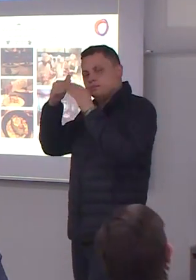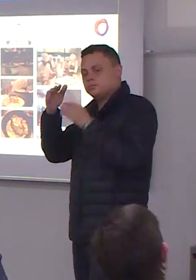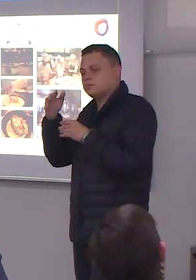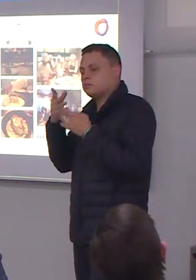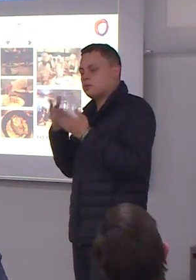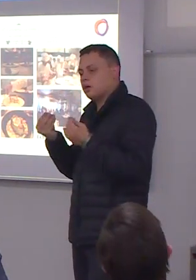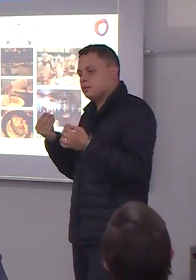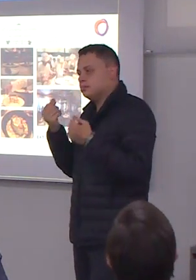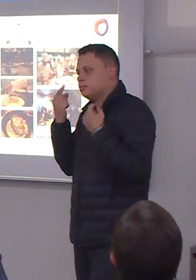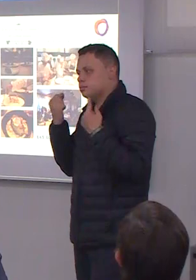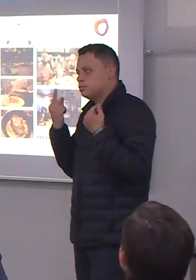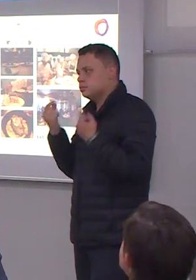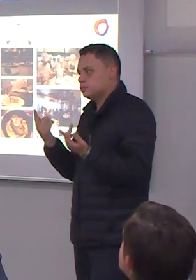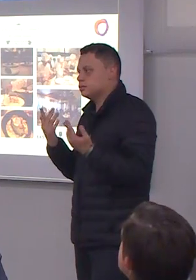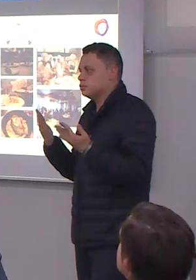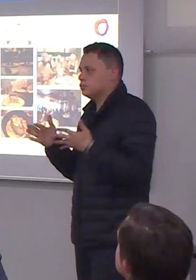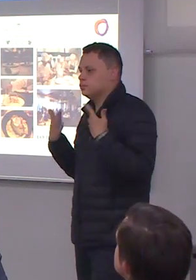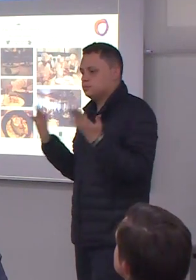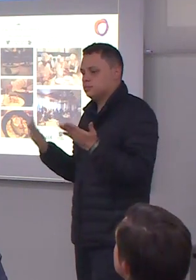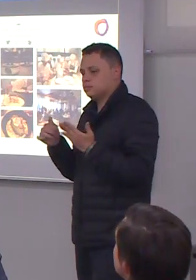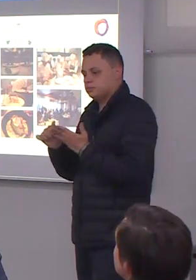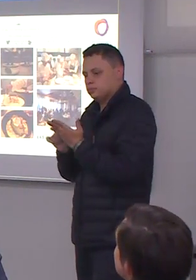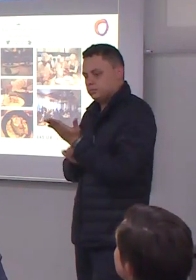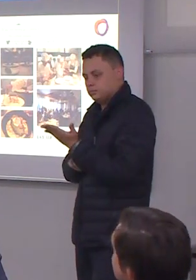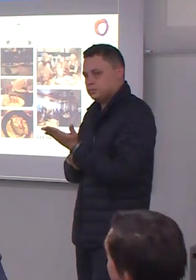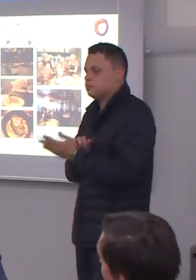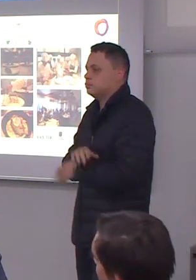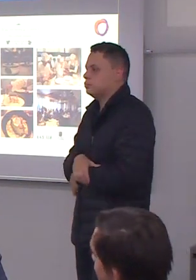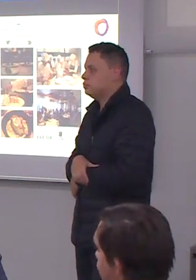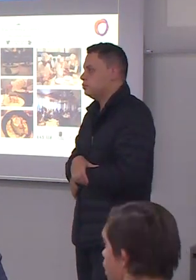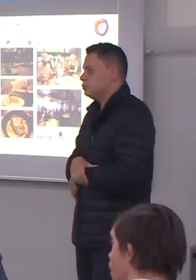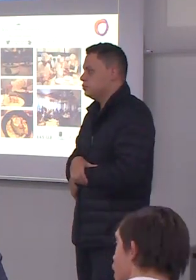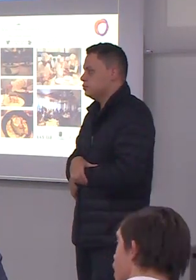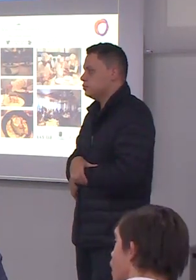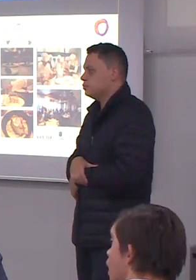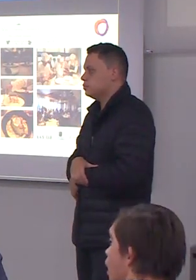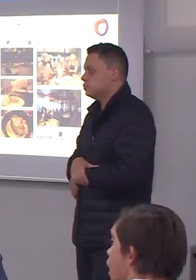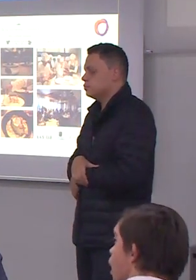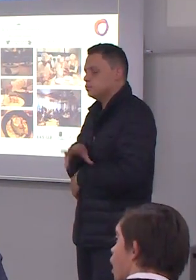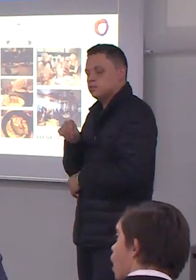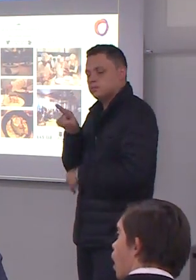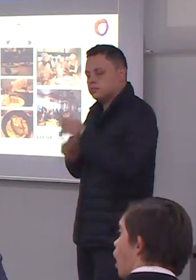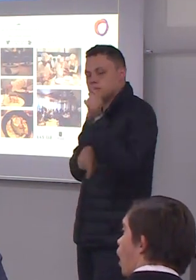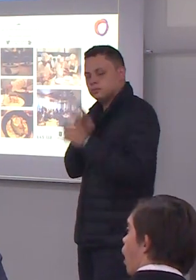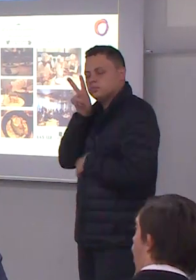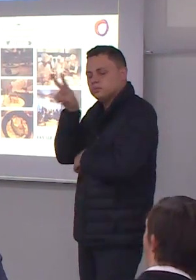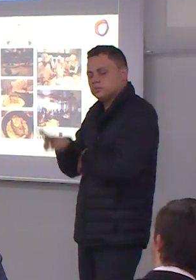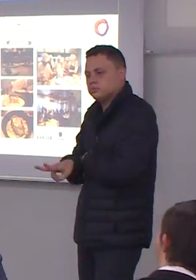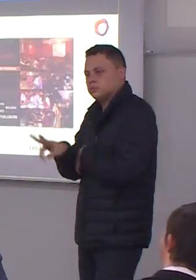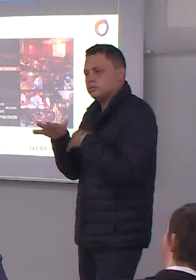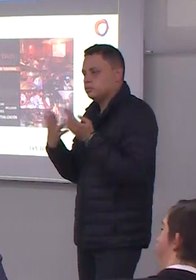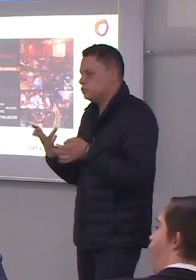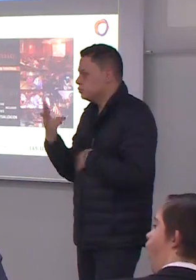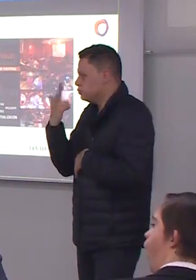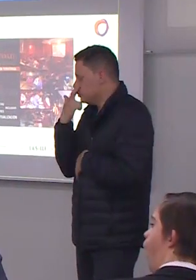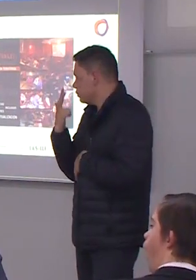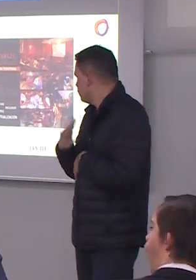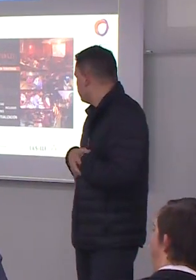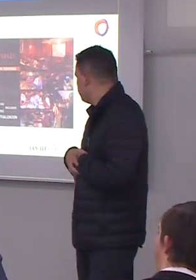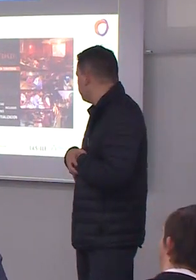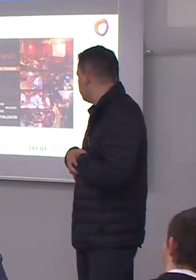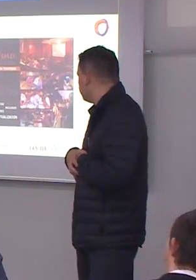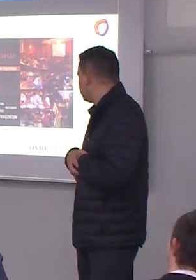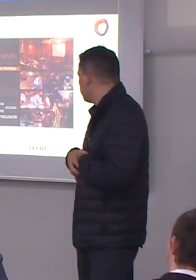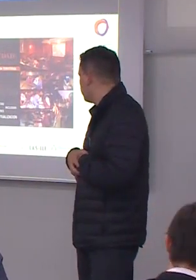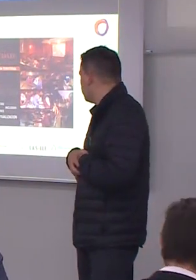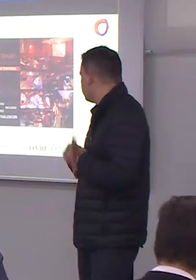entender cómo es el protocolo al no mirar al no poder ver todos los estudiantes hicieron esto porque